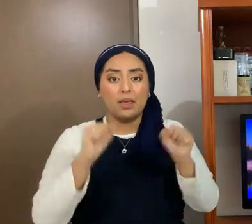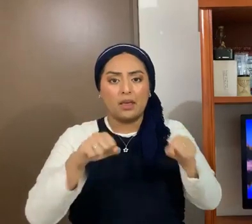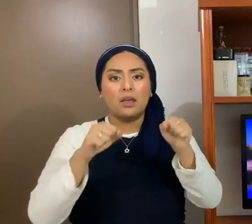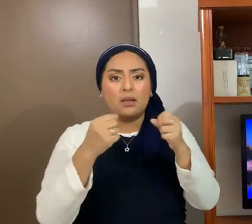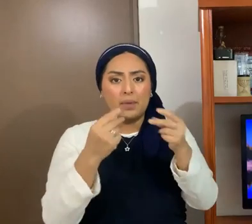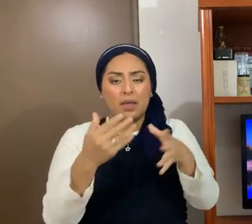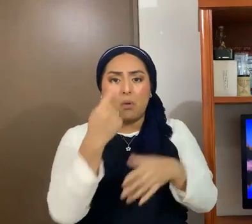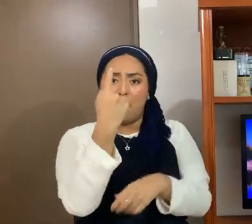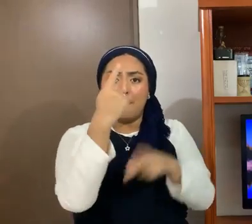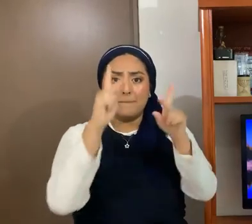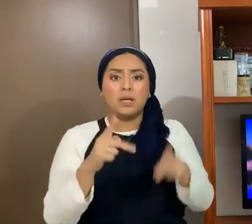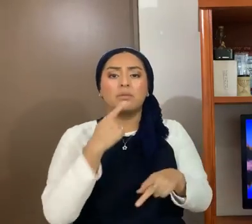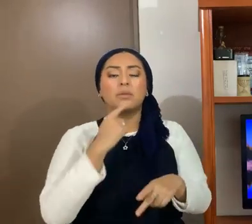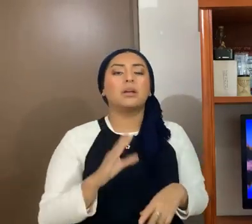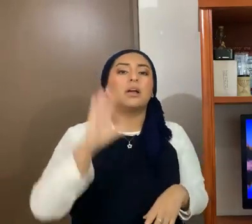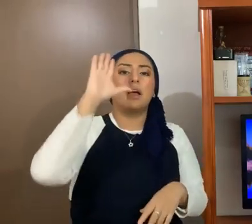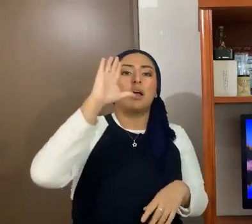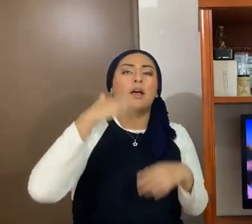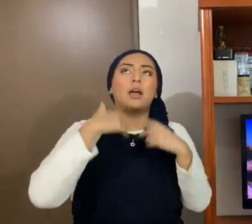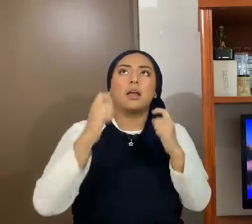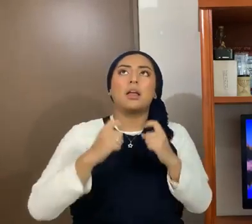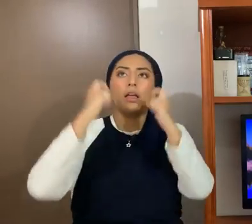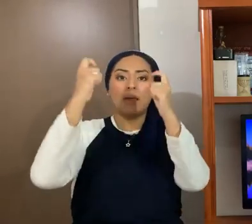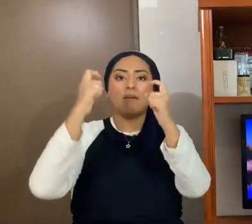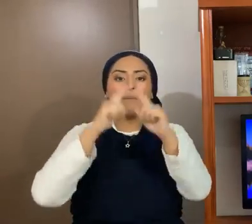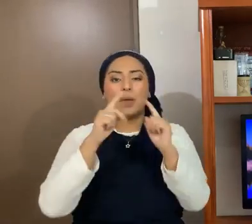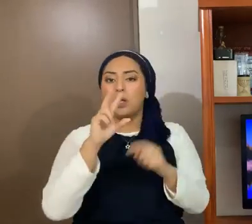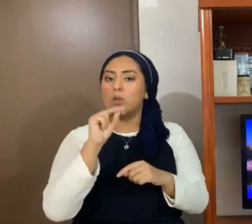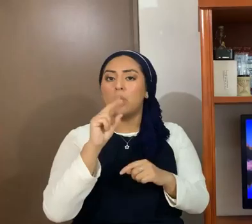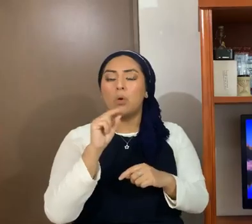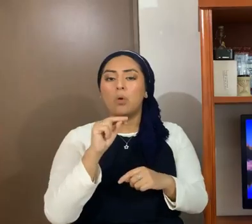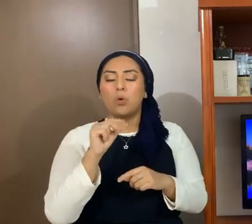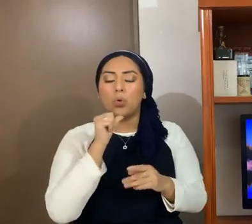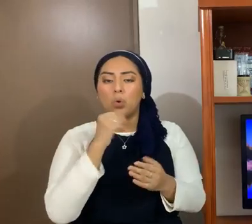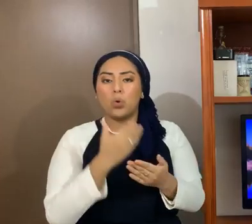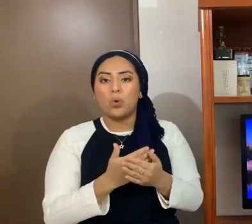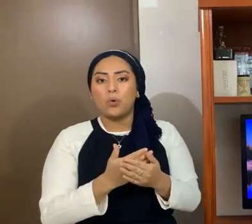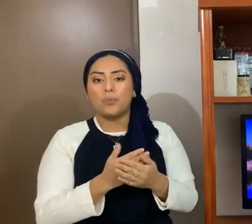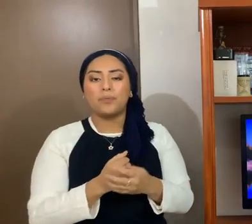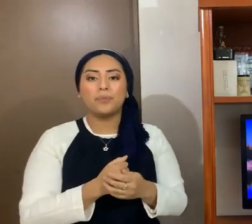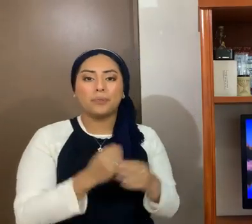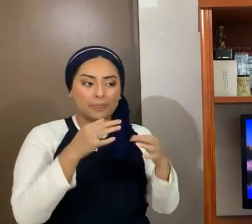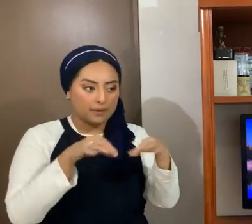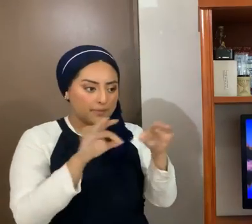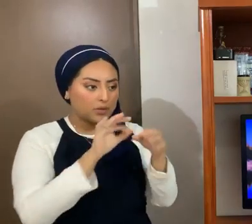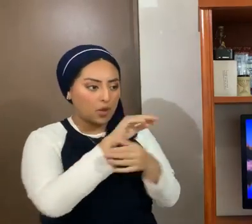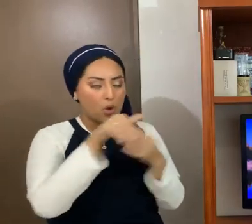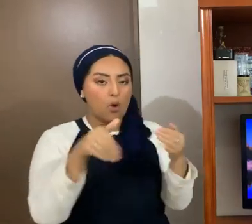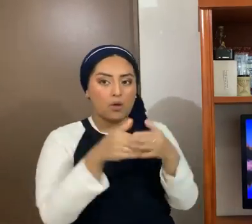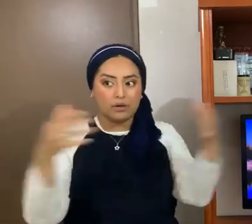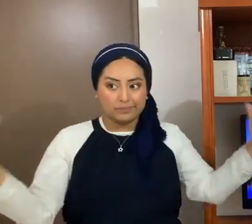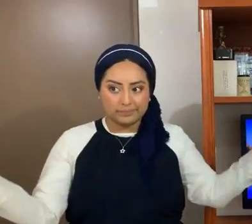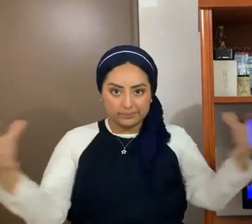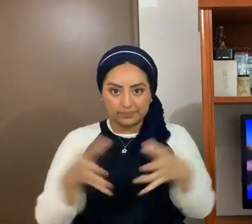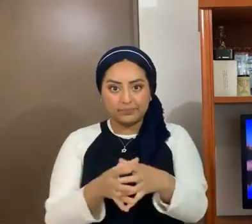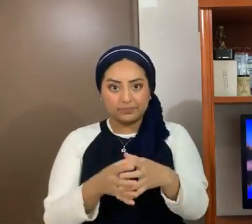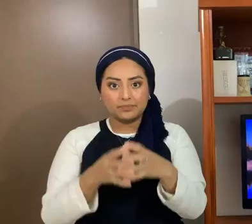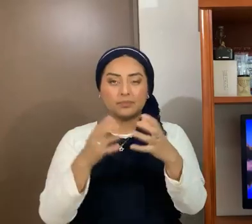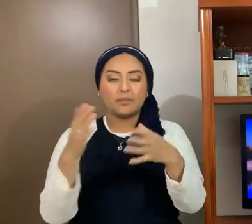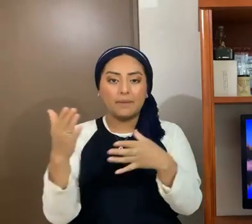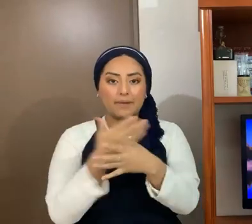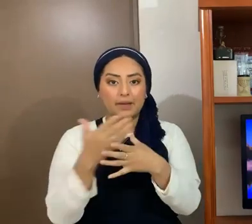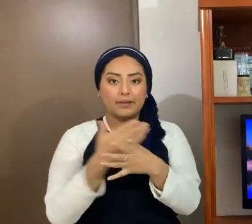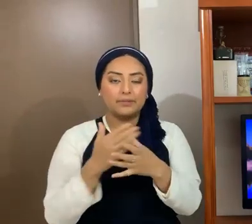una sola persona, que alguien dijera, yo ofrendo la cebada, pero no, eso no es correcto. Lo tenemos que hacer entre todos tenemos